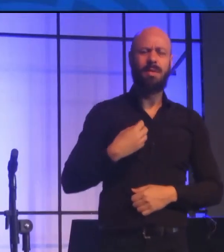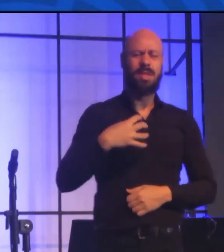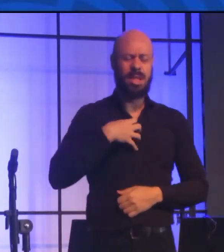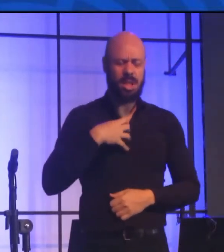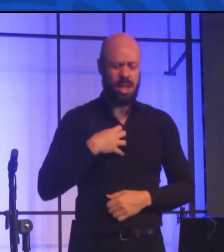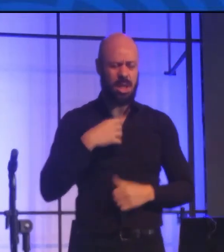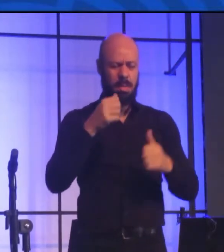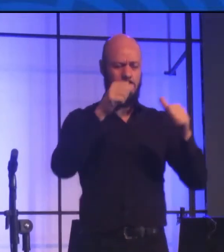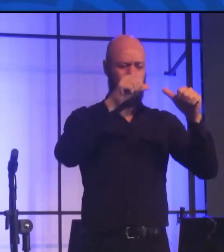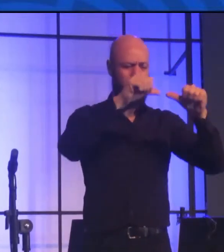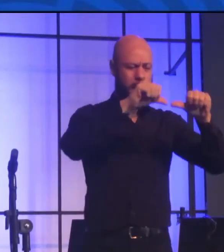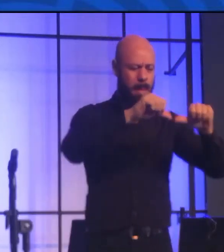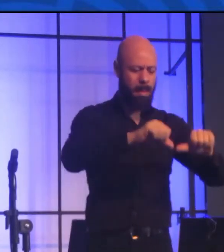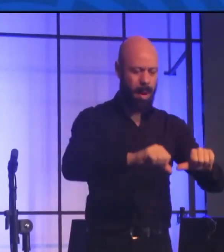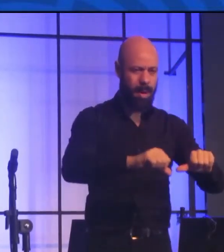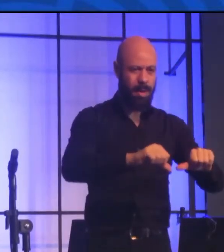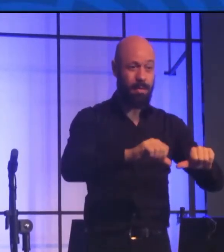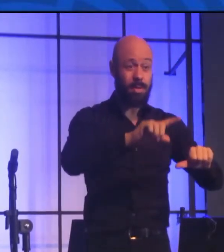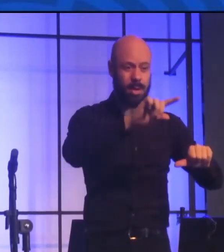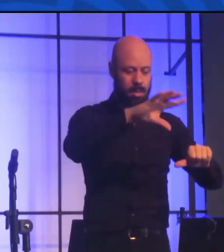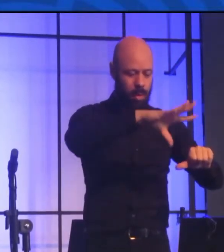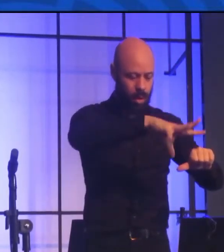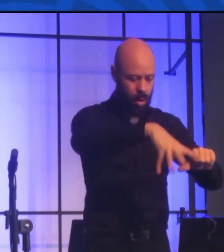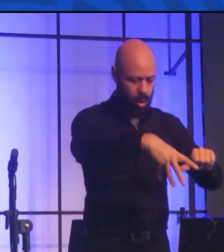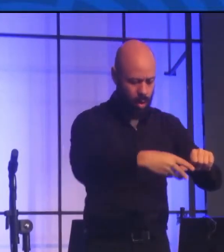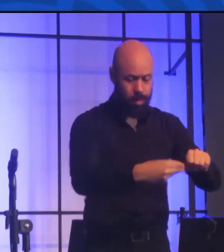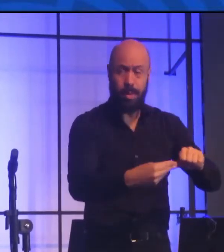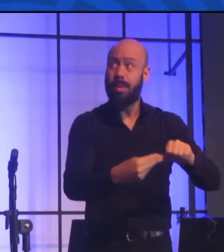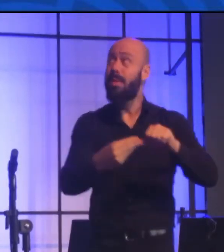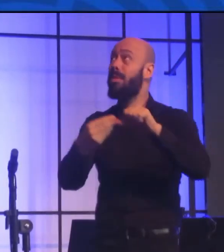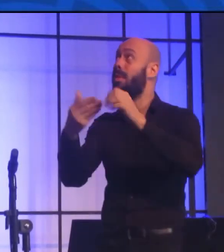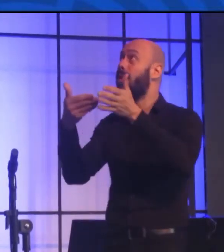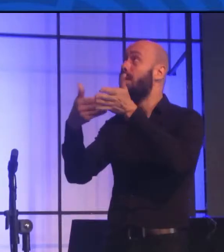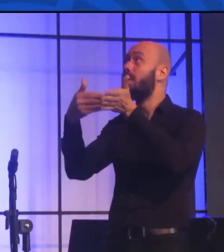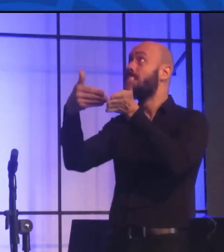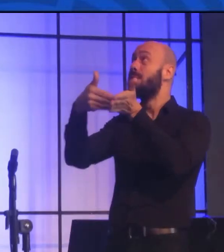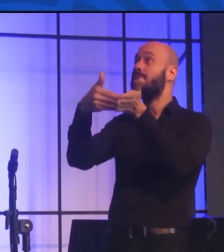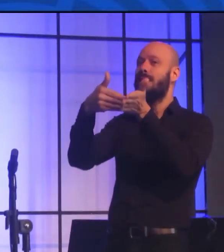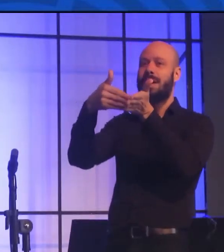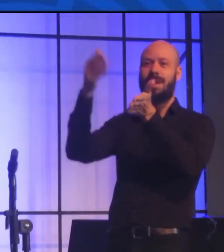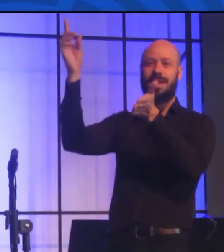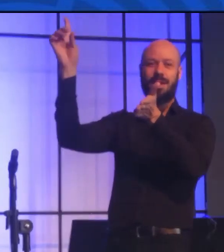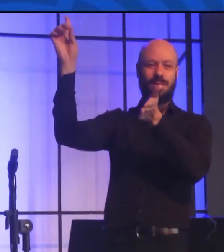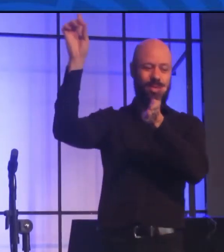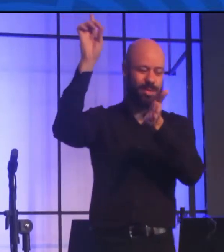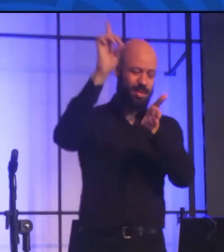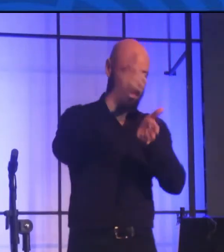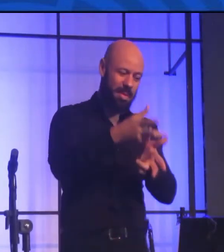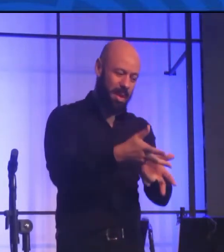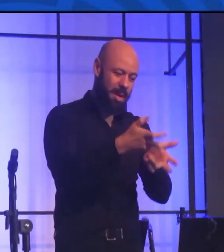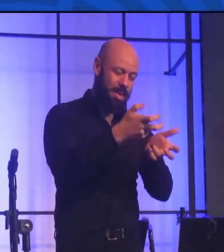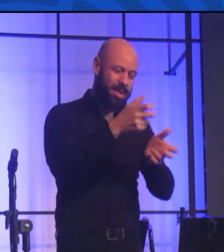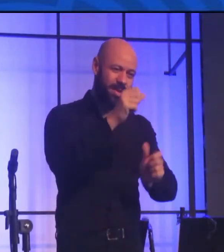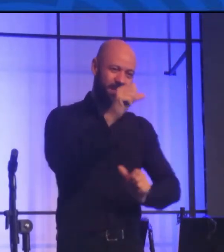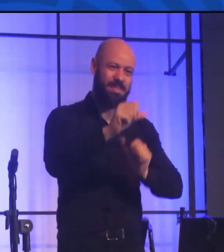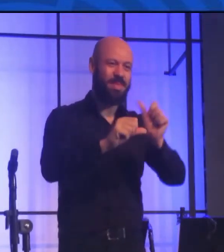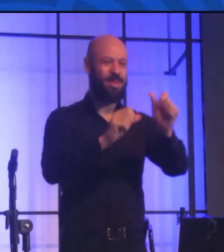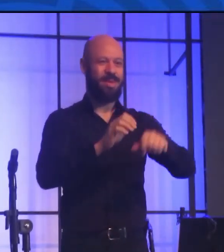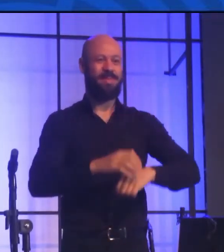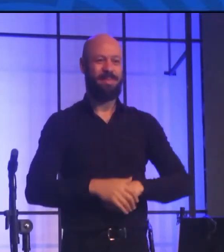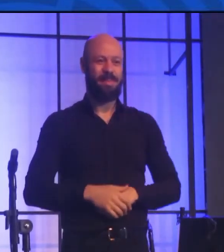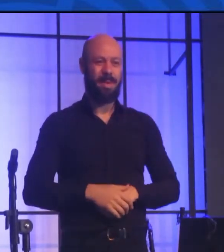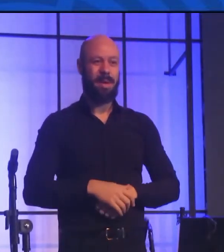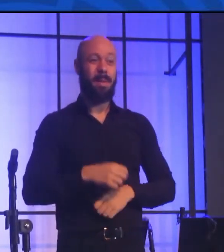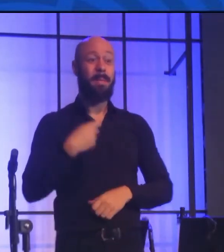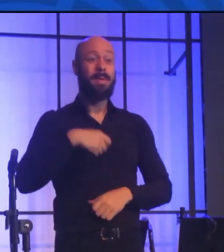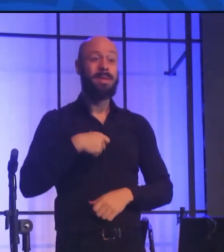Fale a Deus. Confesse a Deus, se abra diante de Deus, reconheça, porque Deus